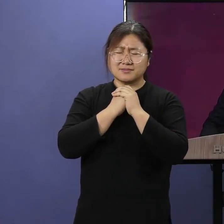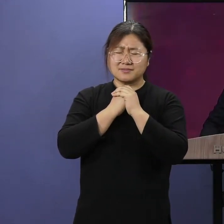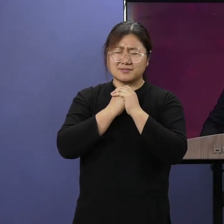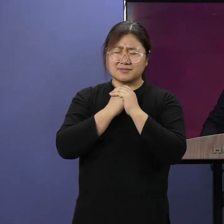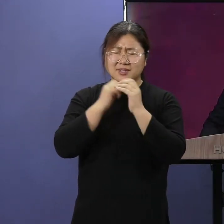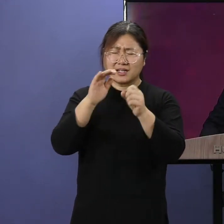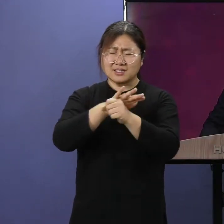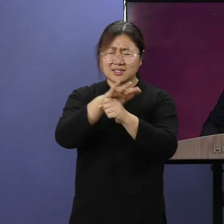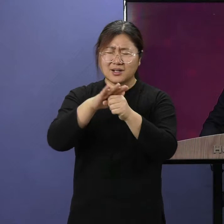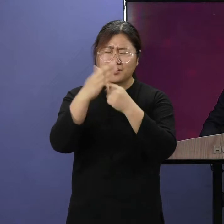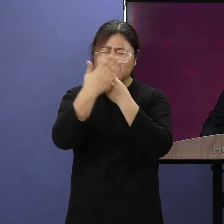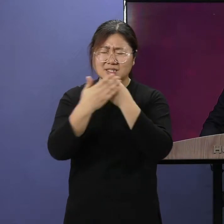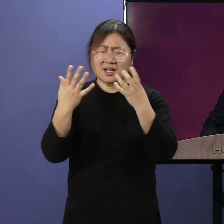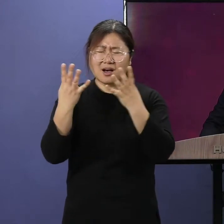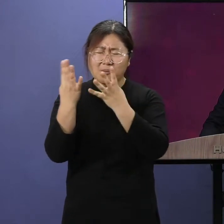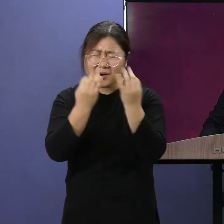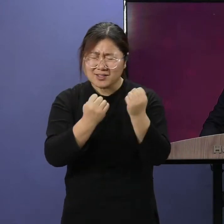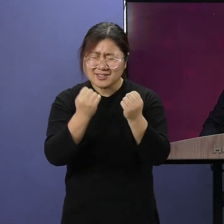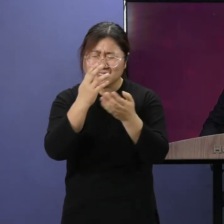전능하신 주님,